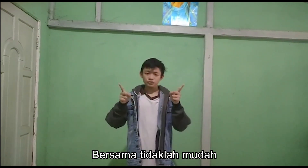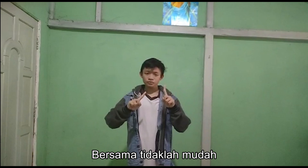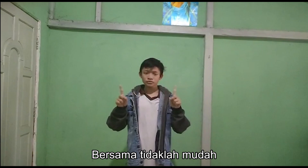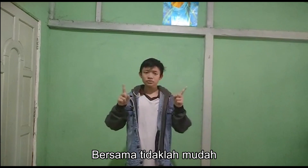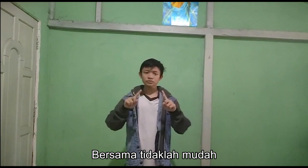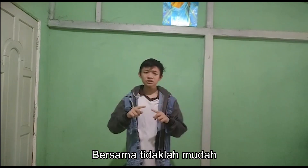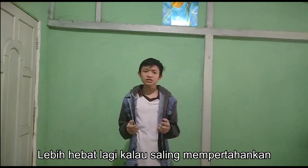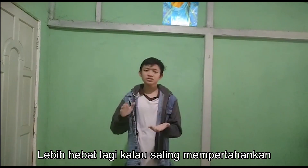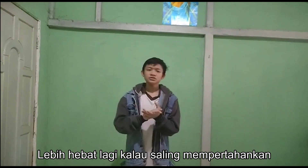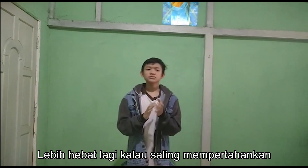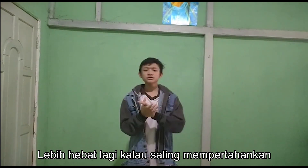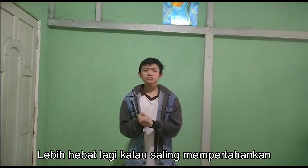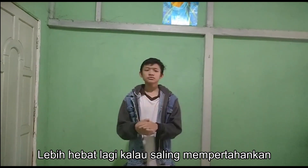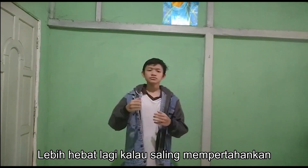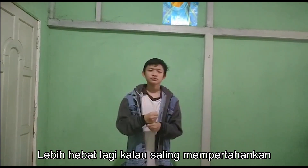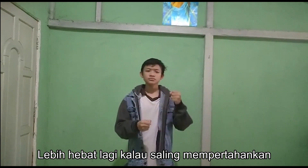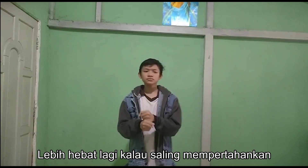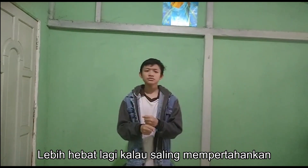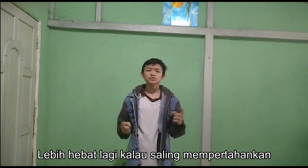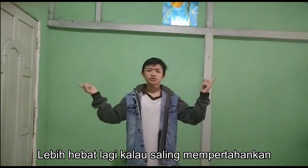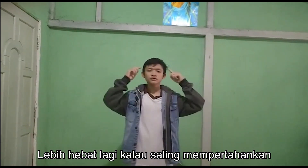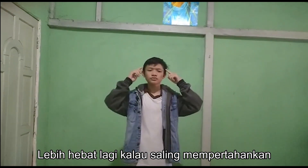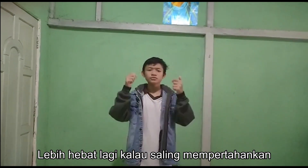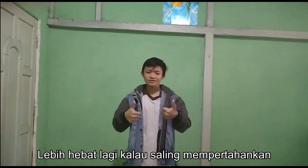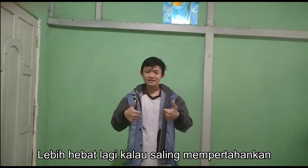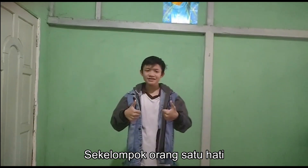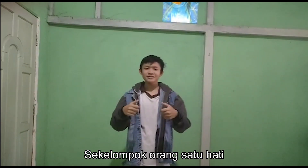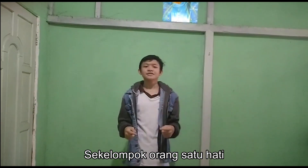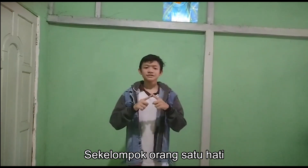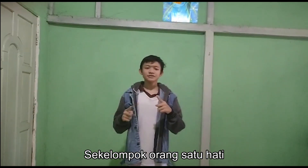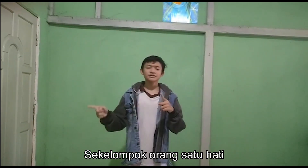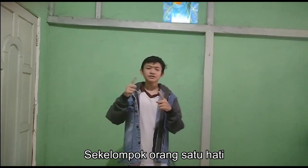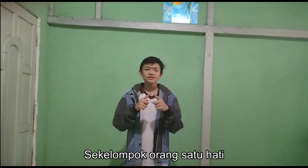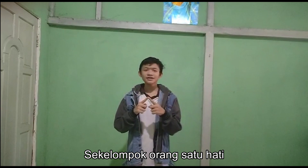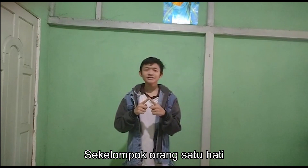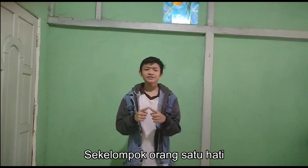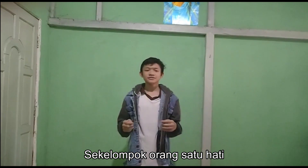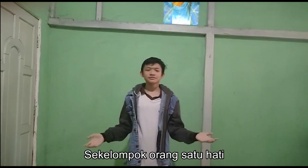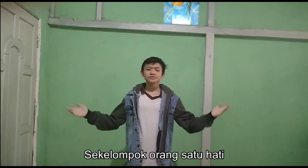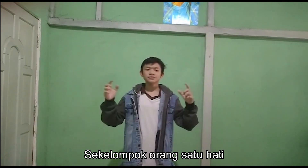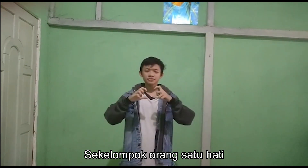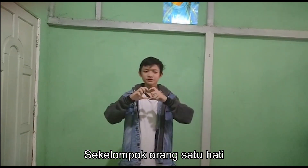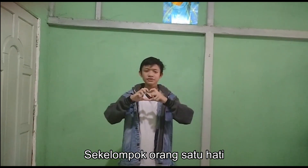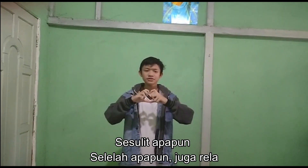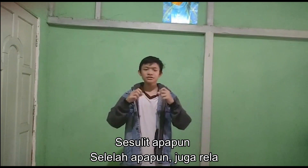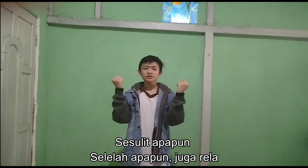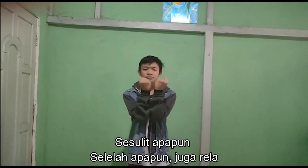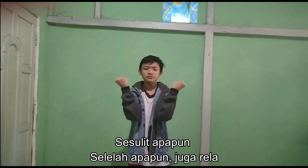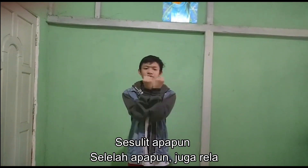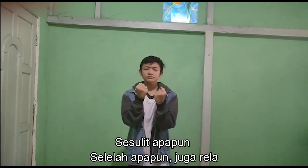容易，相守更加了不起。一群人，一条心，再苦